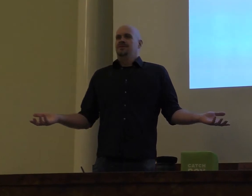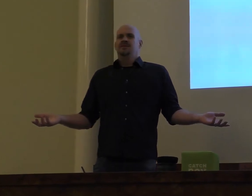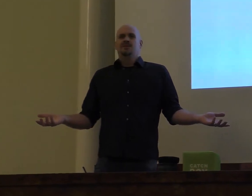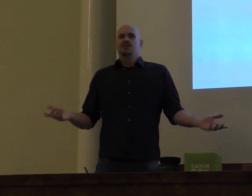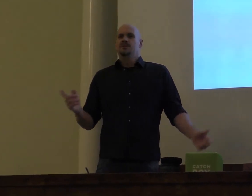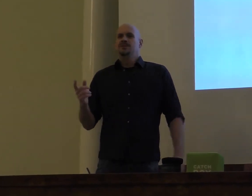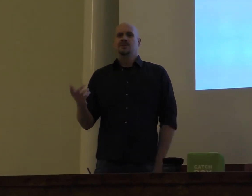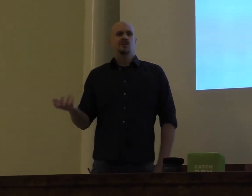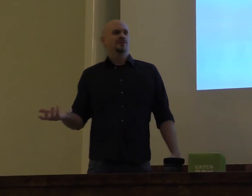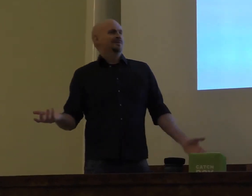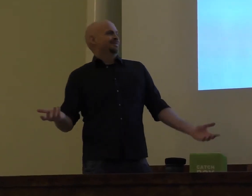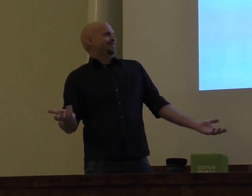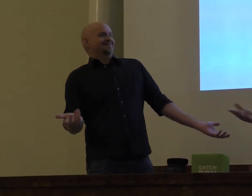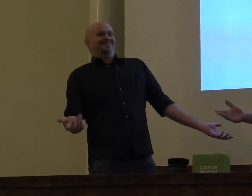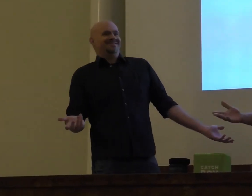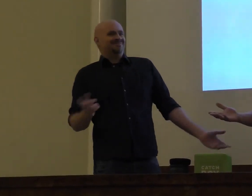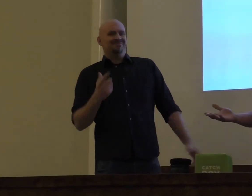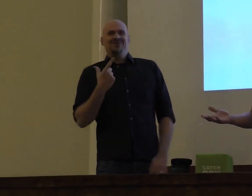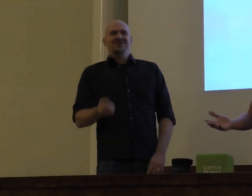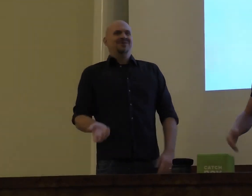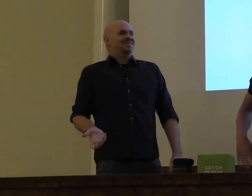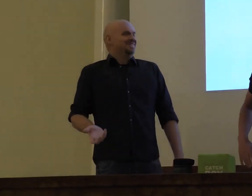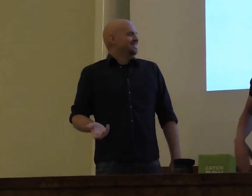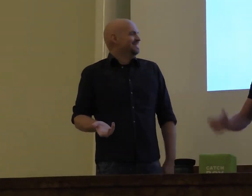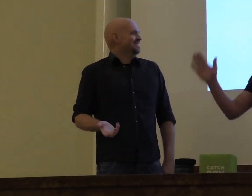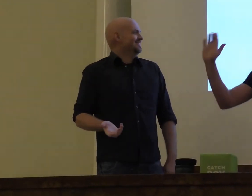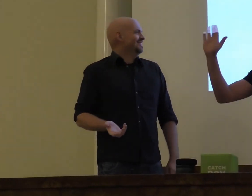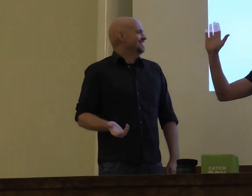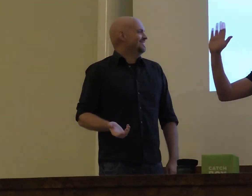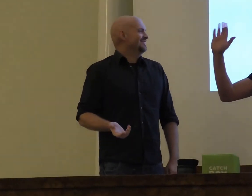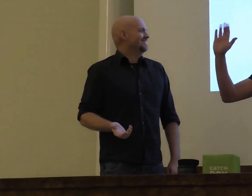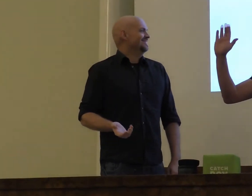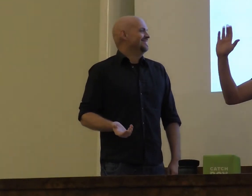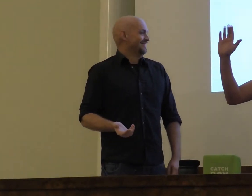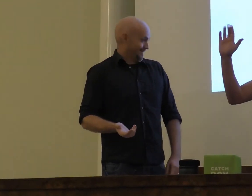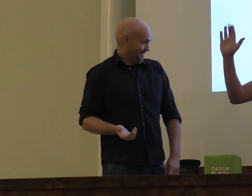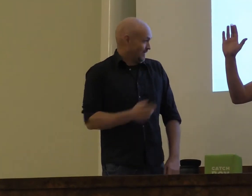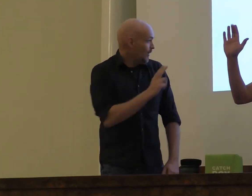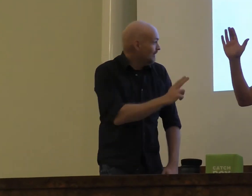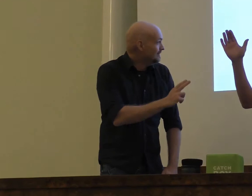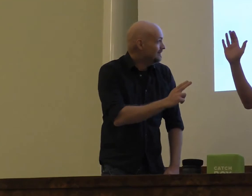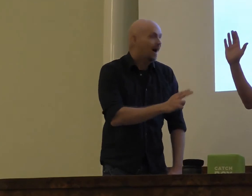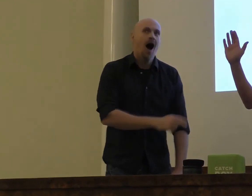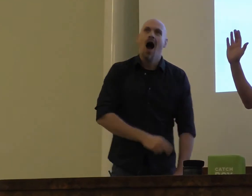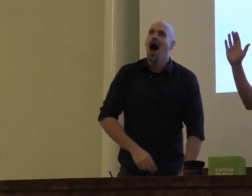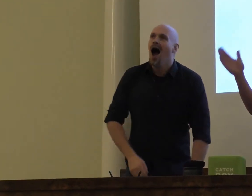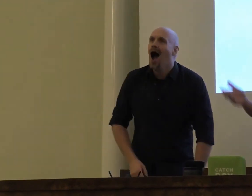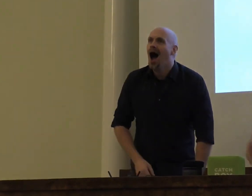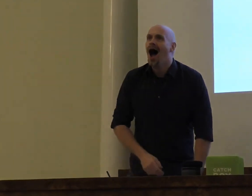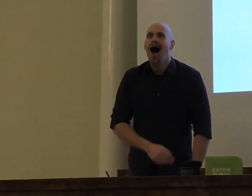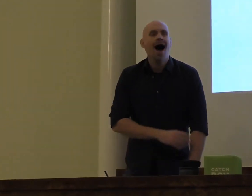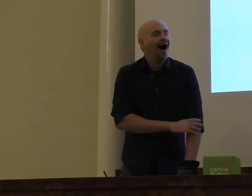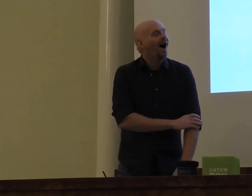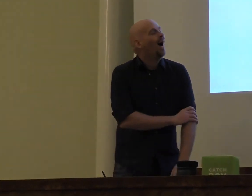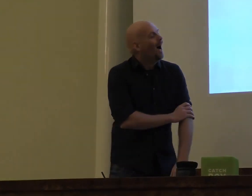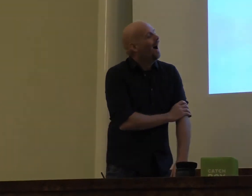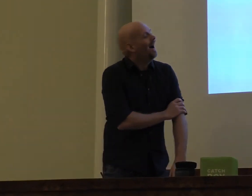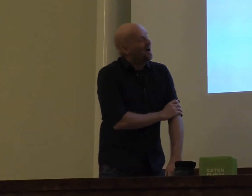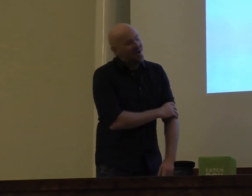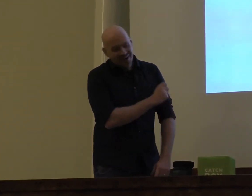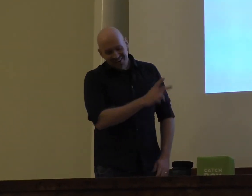se viitotaan? Miten se viitotaan? Vai ei voi olla totta? Voisi vai olla? Ei